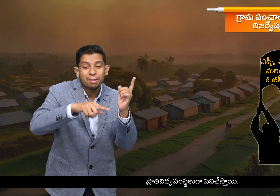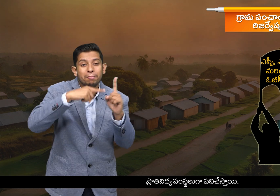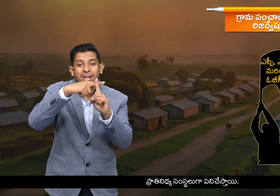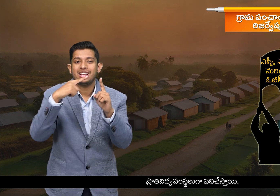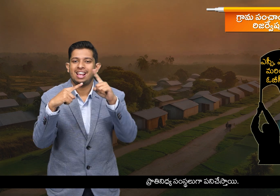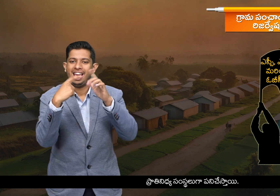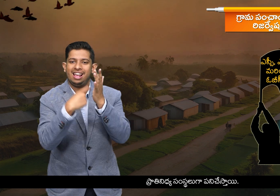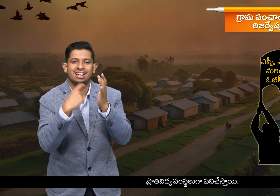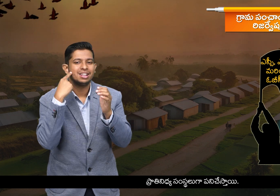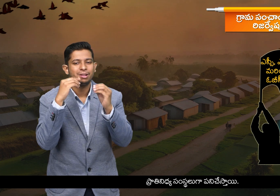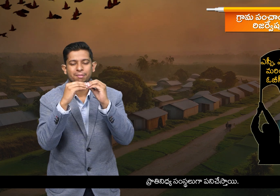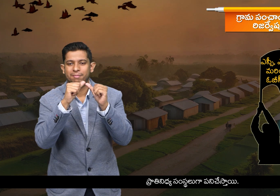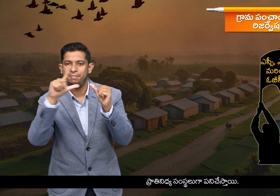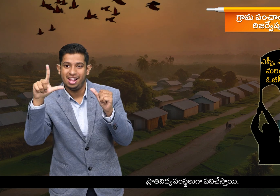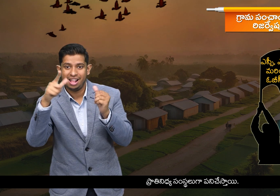పనిచేస్తాయి.